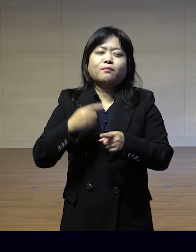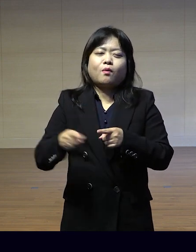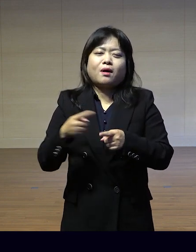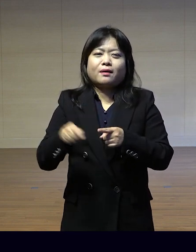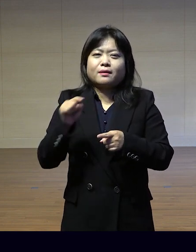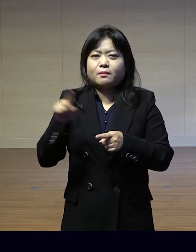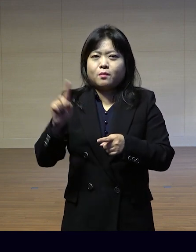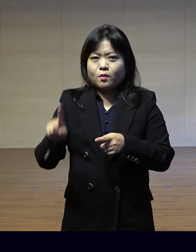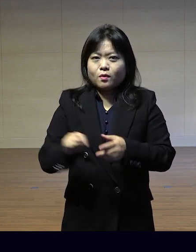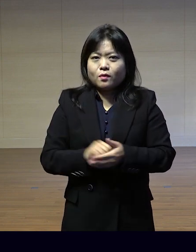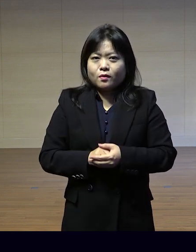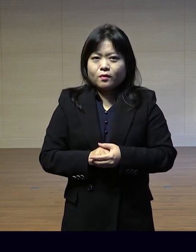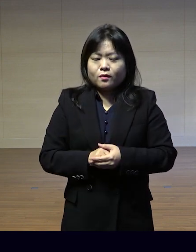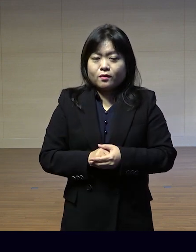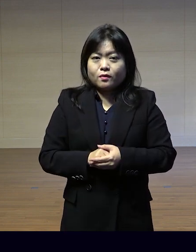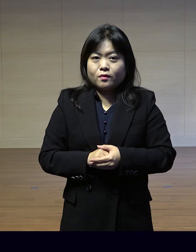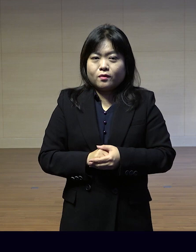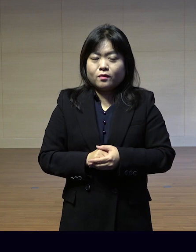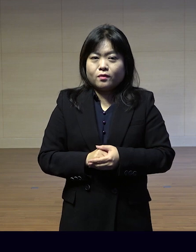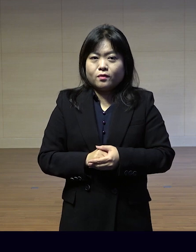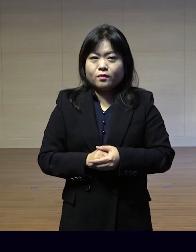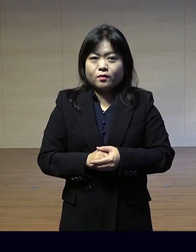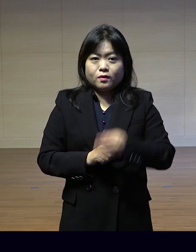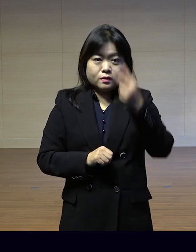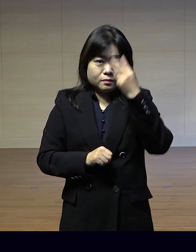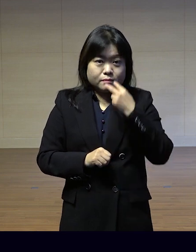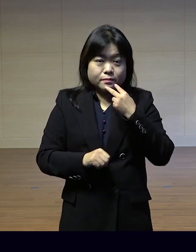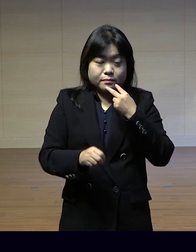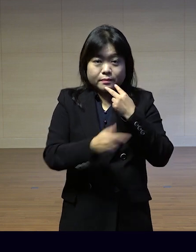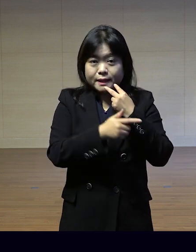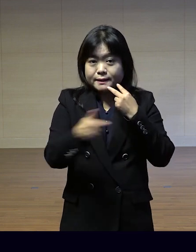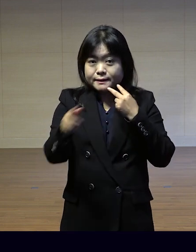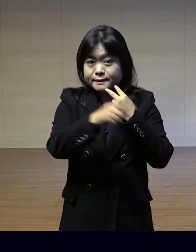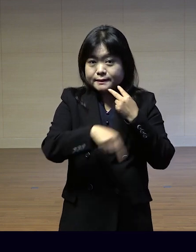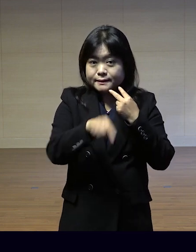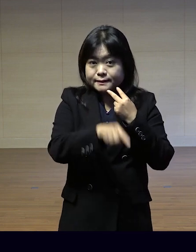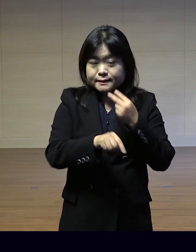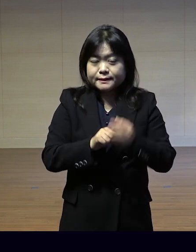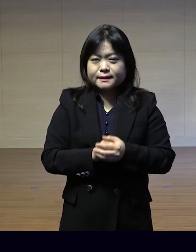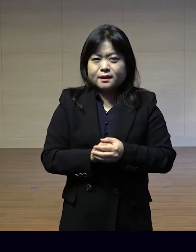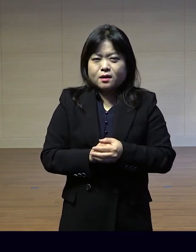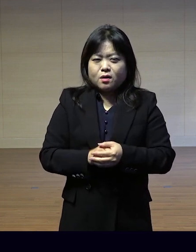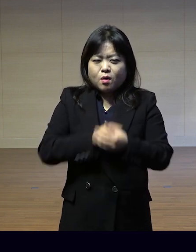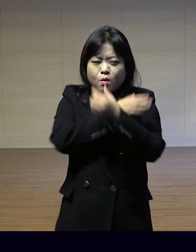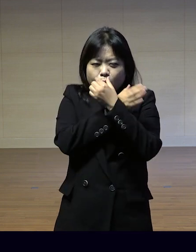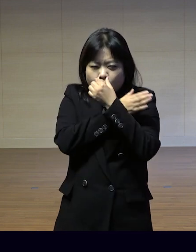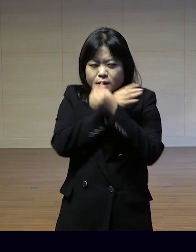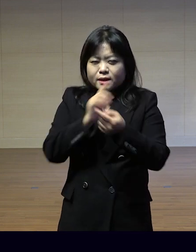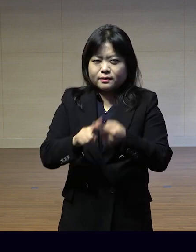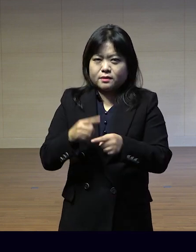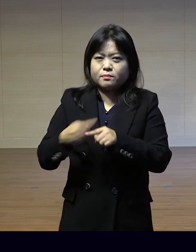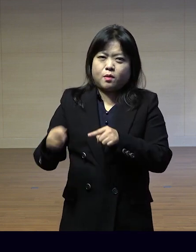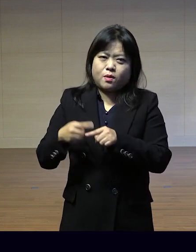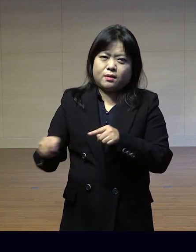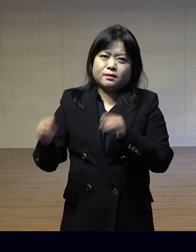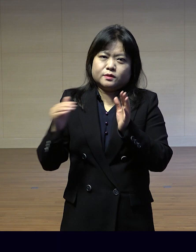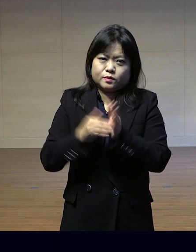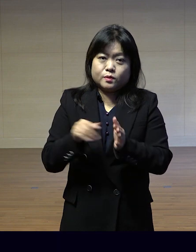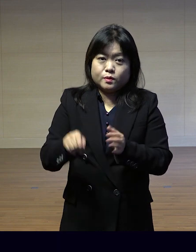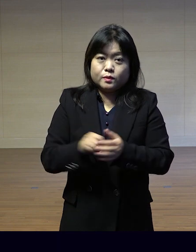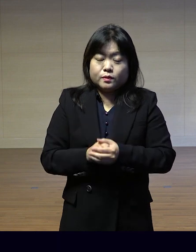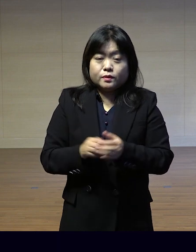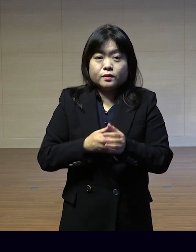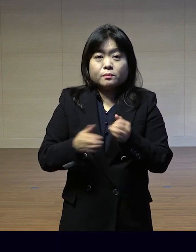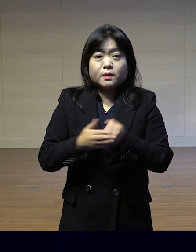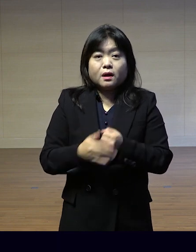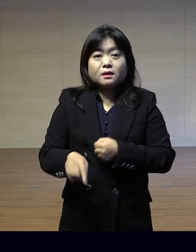있습니다. 그 여러 소경들이 각각 코끼리에 대해서 평가를 했는데 그